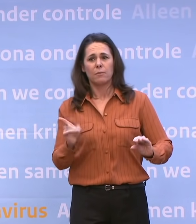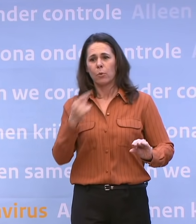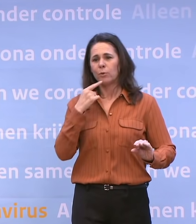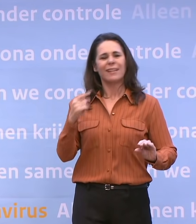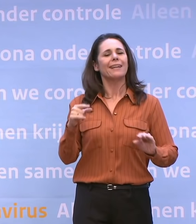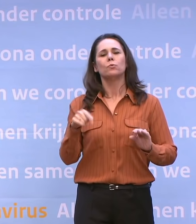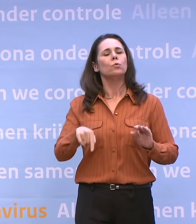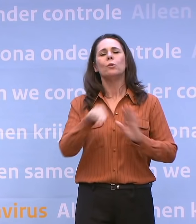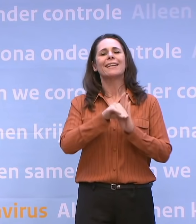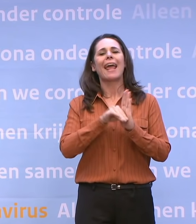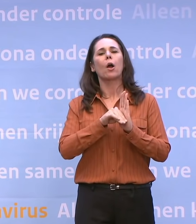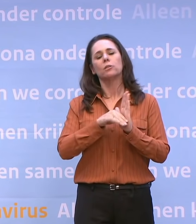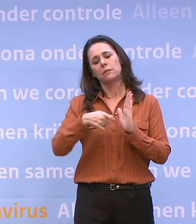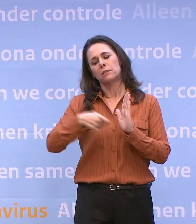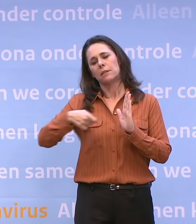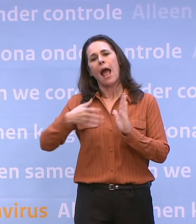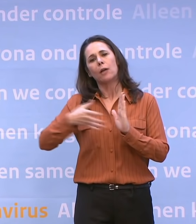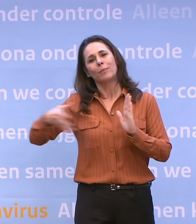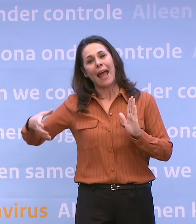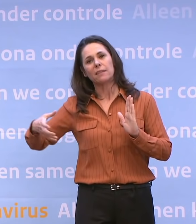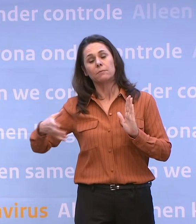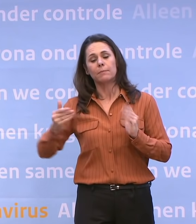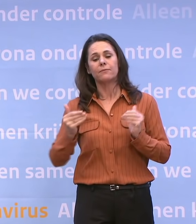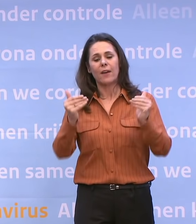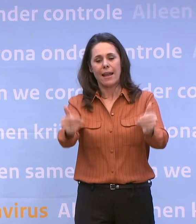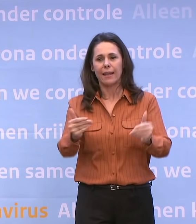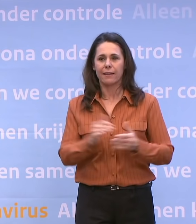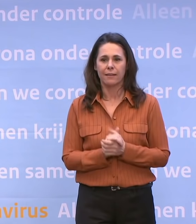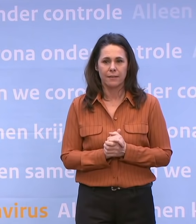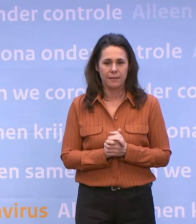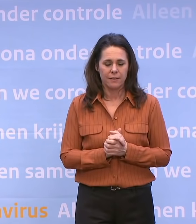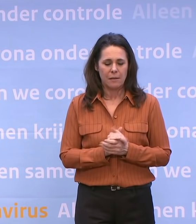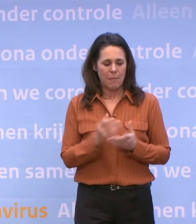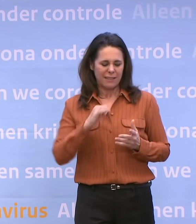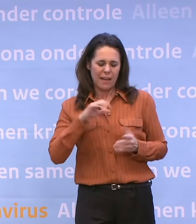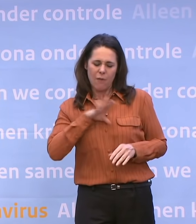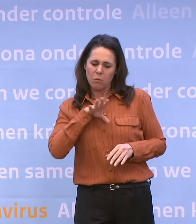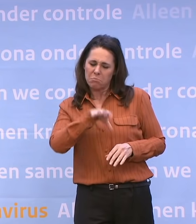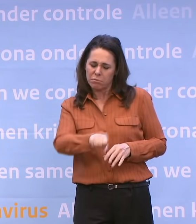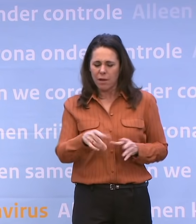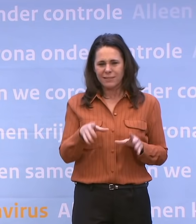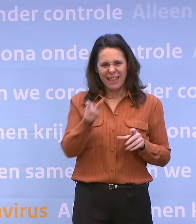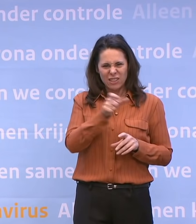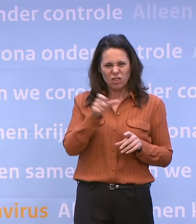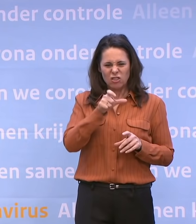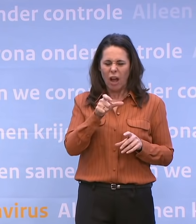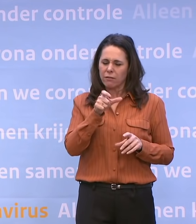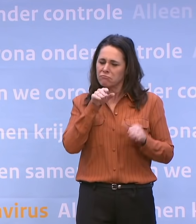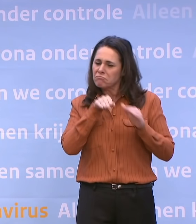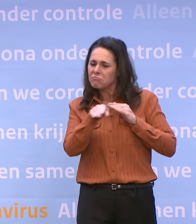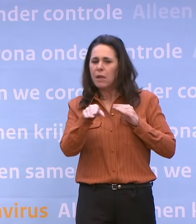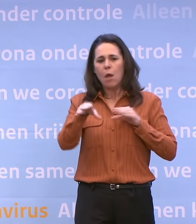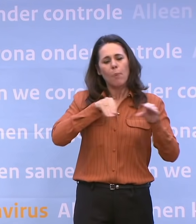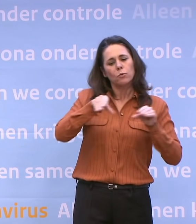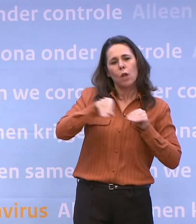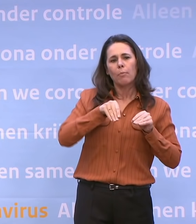verlengt ze alleen. Dat dan ligt ook op de loer, wat ik ook wel een beetje merk als ik in de stad boodschappen ga doen, dat het gaat verwateren, dat mensen het